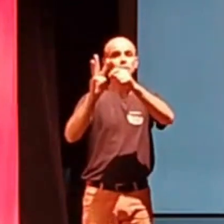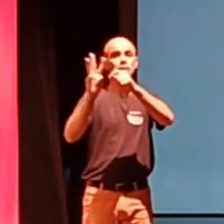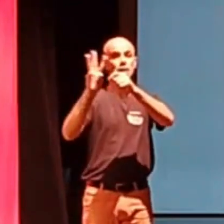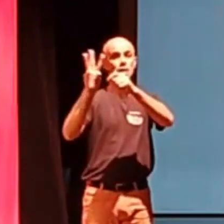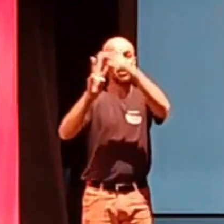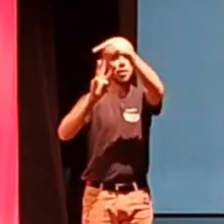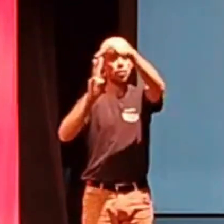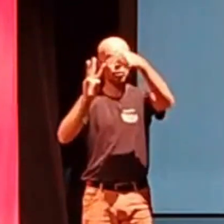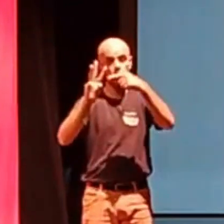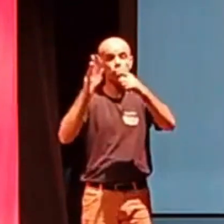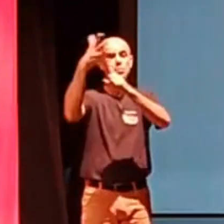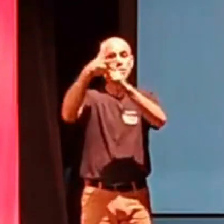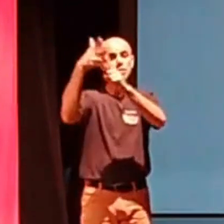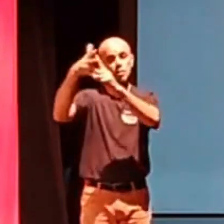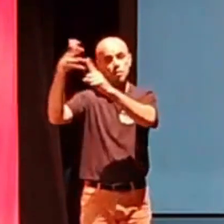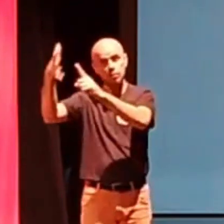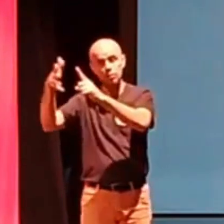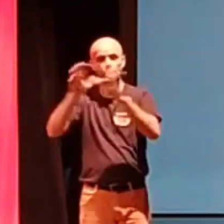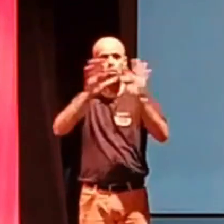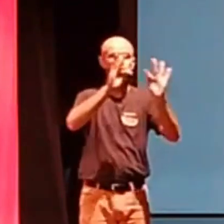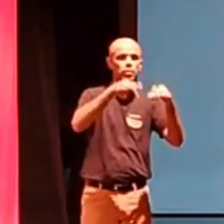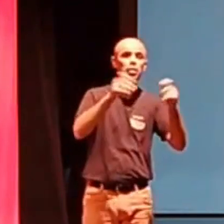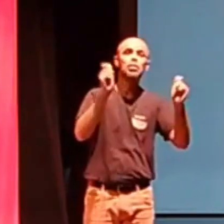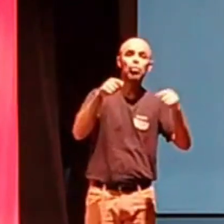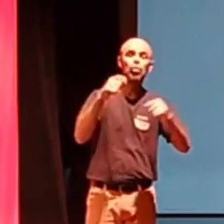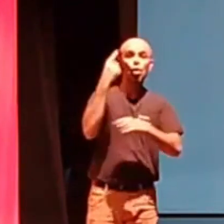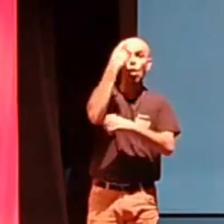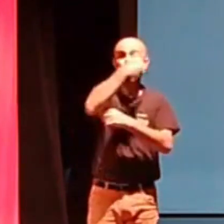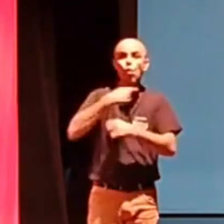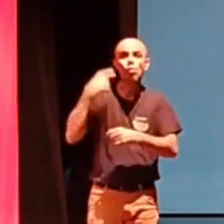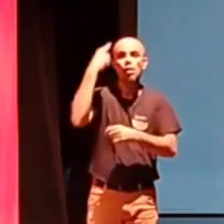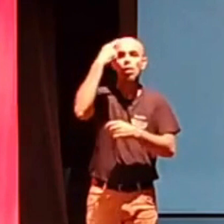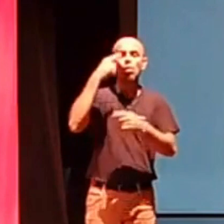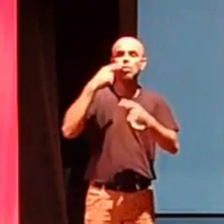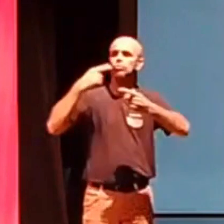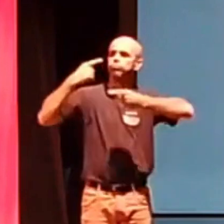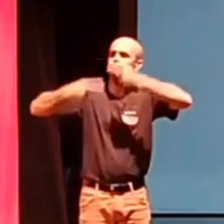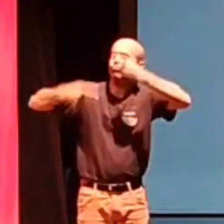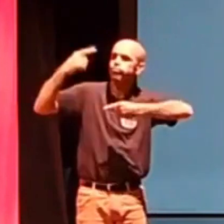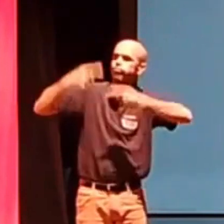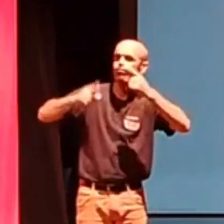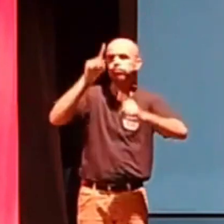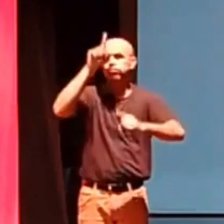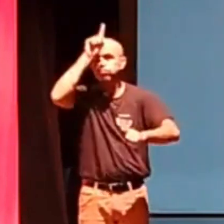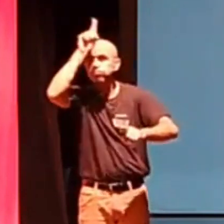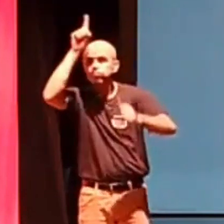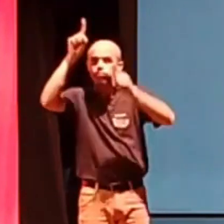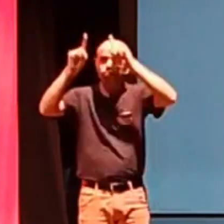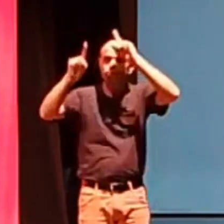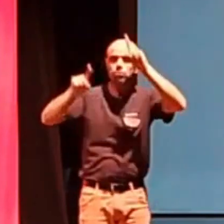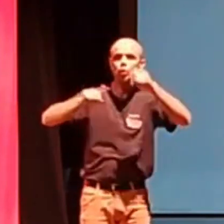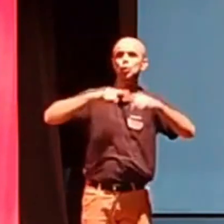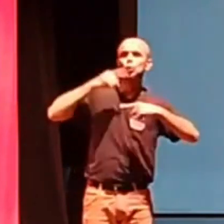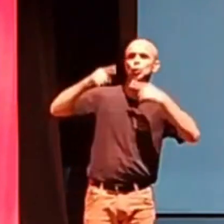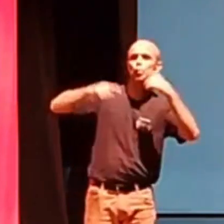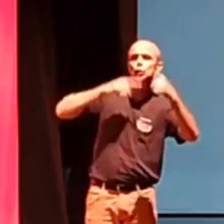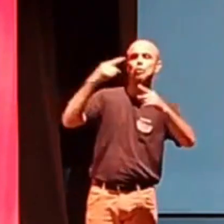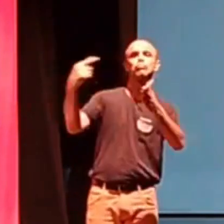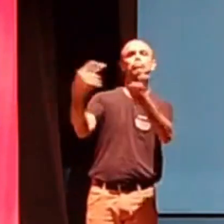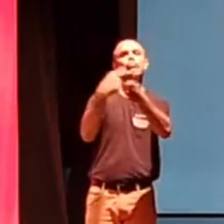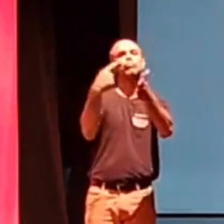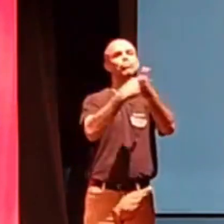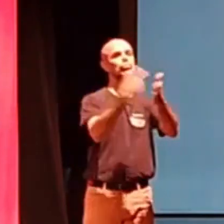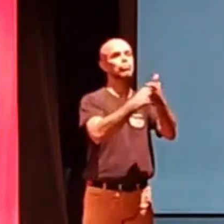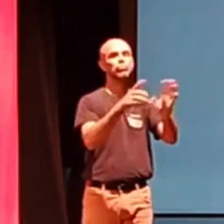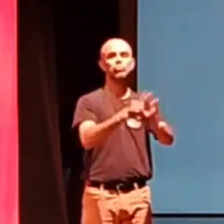cada final de palestra a gente vai poder ter 1 hora de discussão. Então a gente vai poder tirar dúvida, então vocês podem ficar à vontade